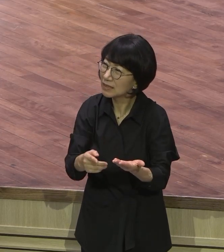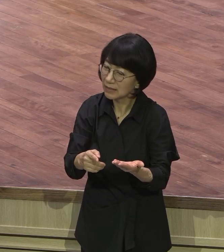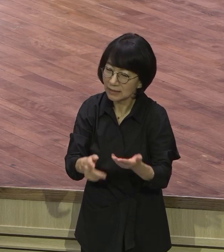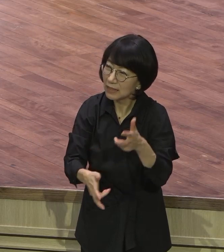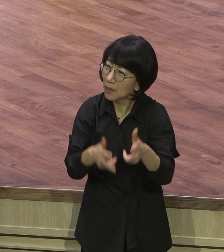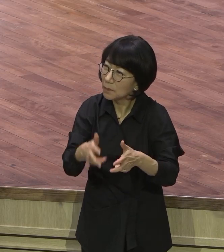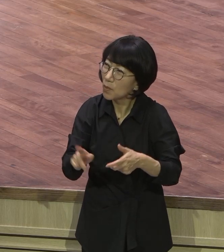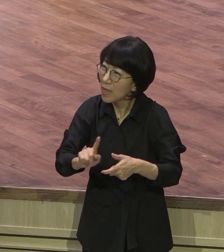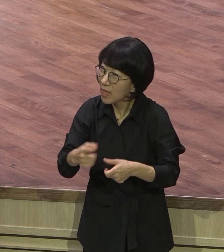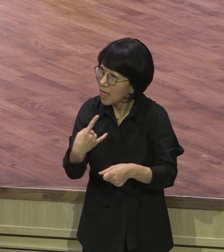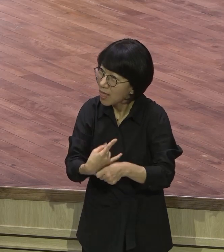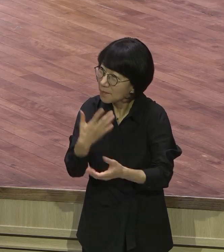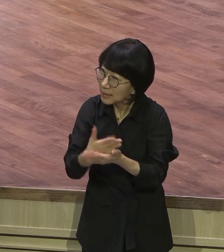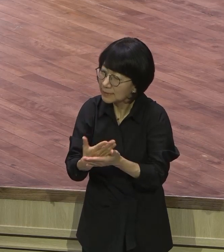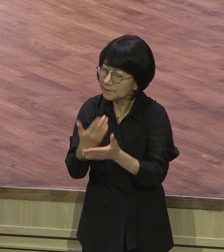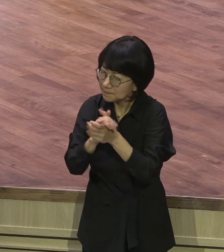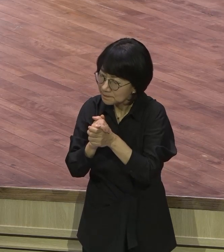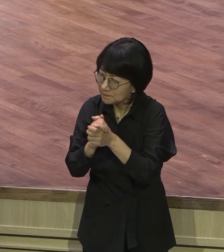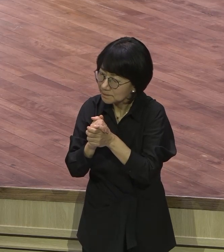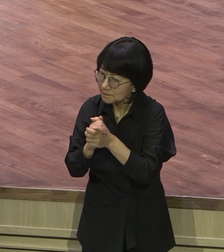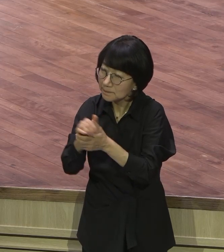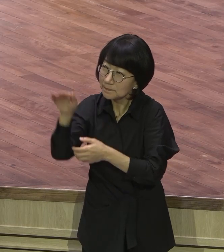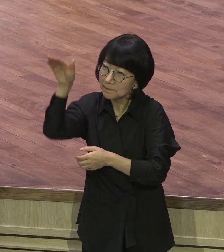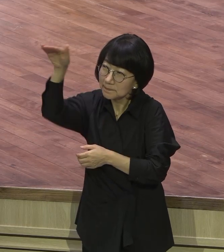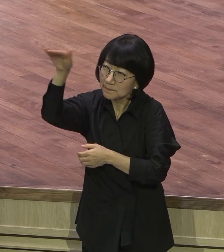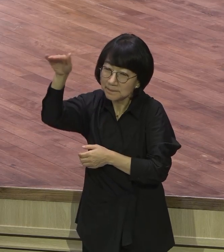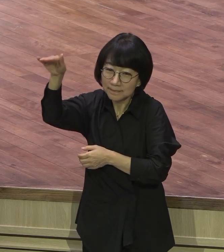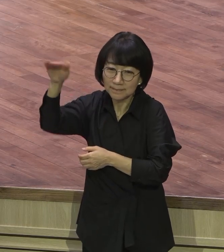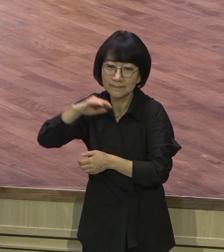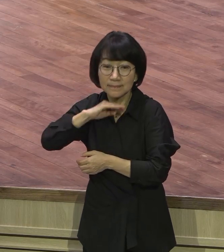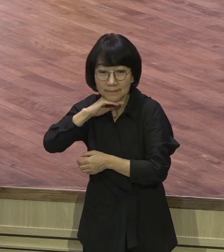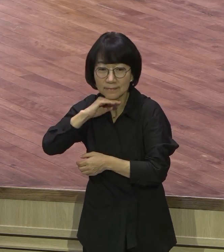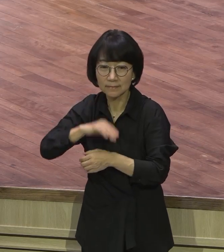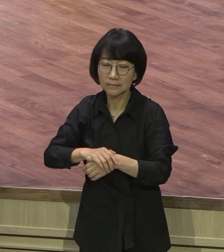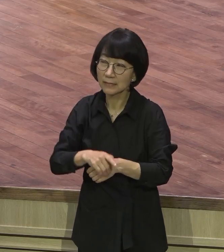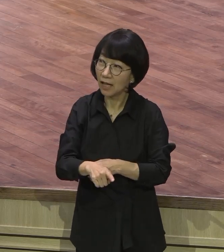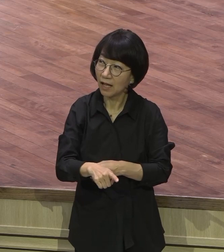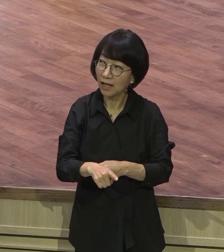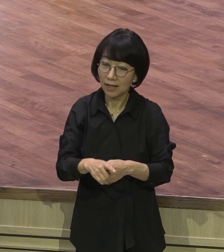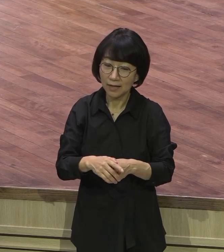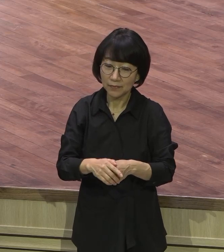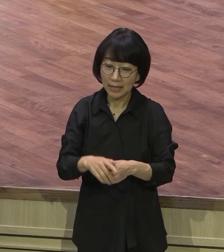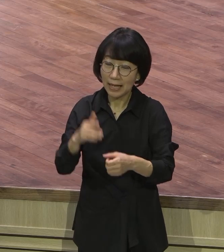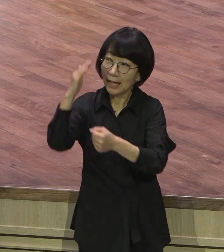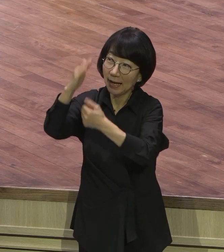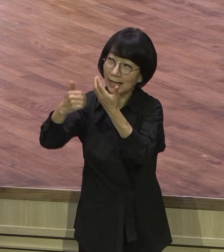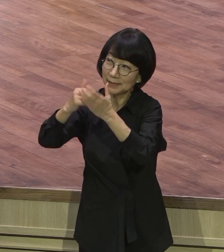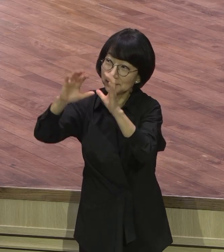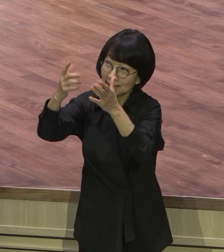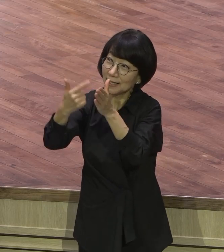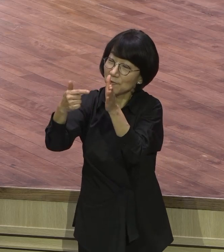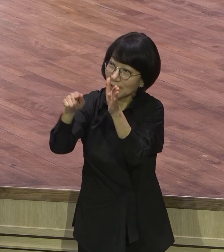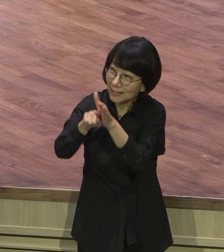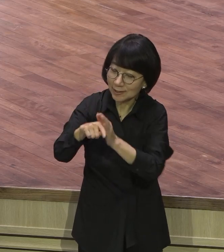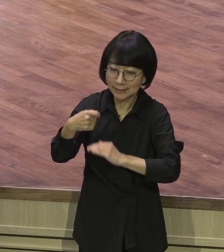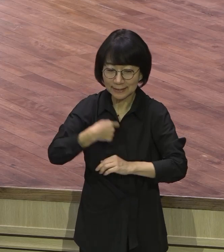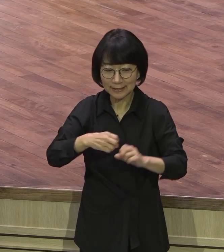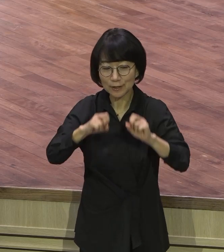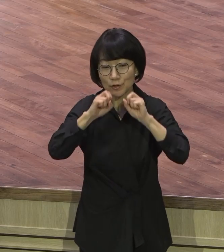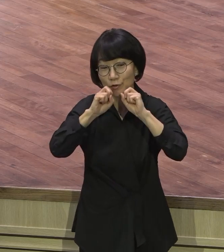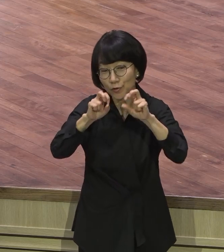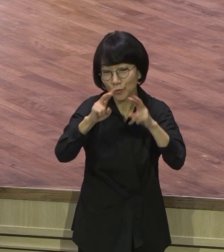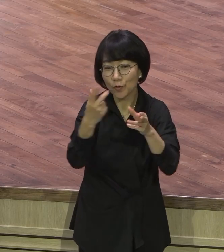내가 이런 걸 하고 싶은데 하나님은 어떻게 생각하십니까 하나님이 축복할 수 있는 그릇이 되겠습니까 내가 하나님 나라를 위해서 하나님 성규를 위해서 2, 3, 7일